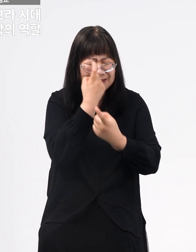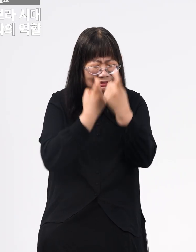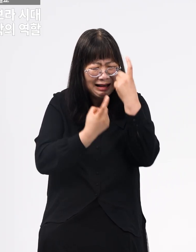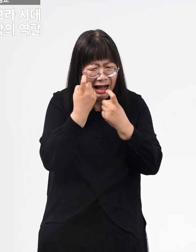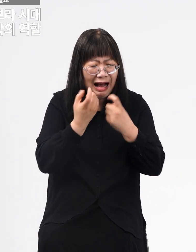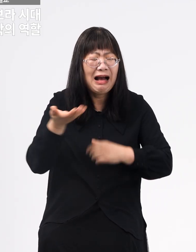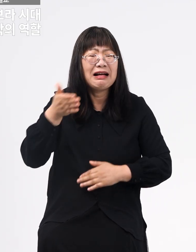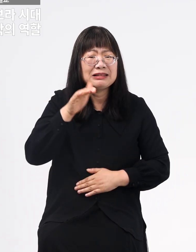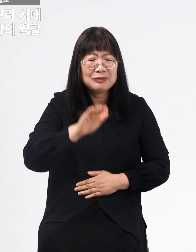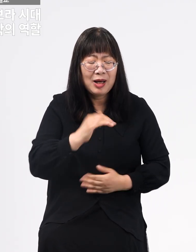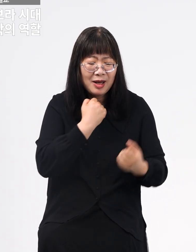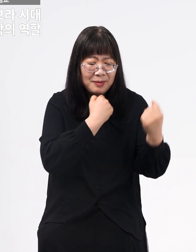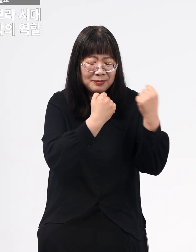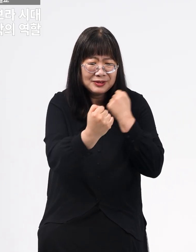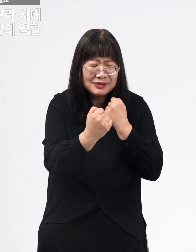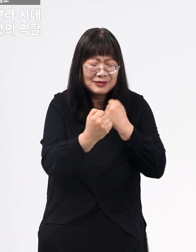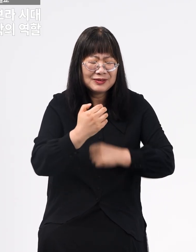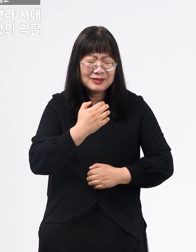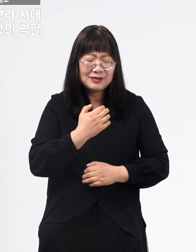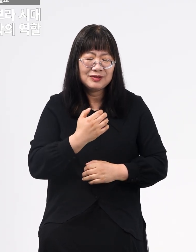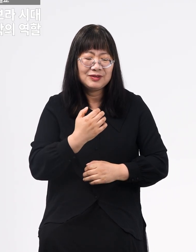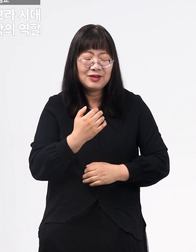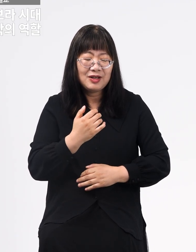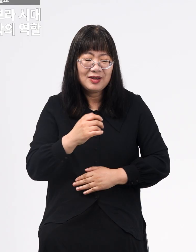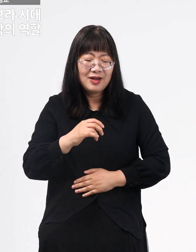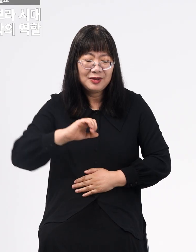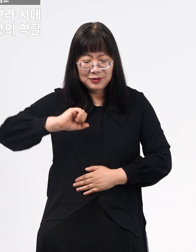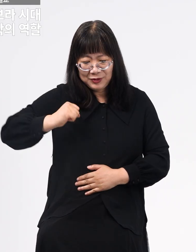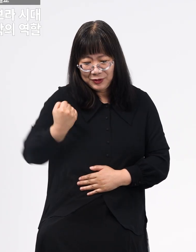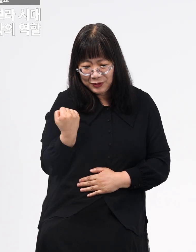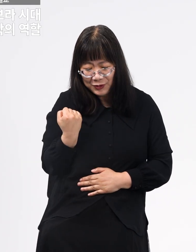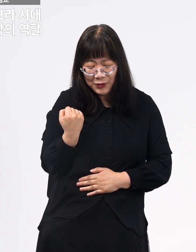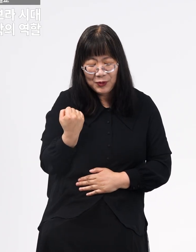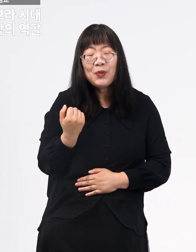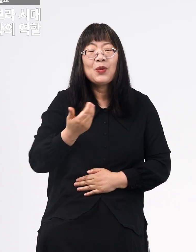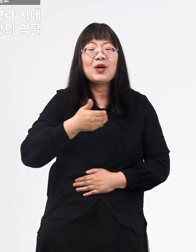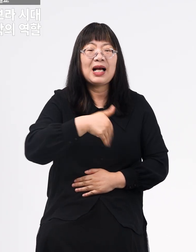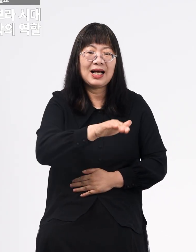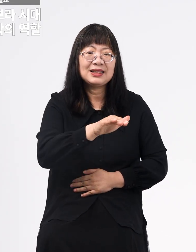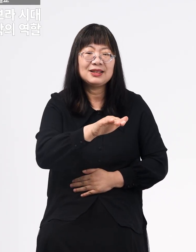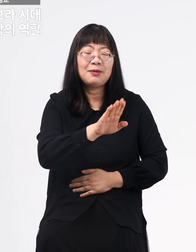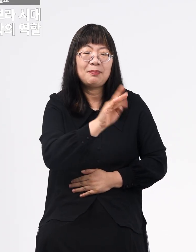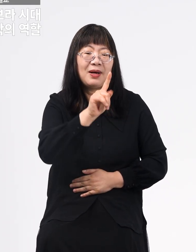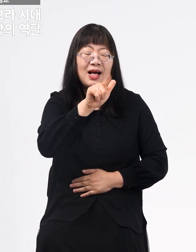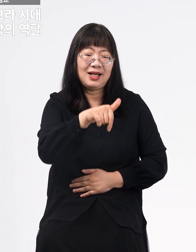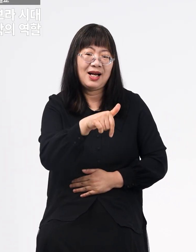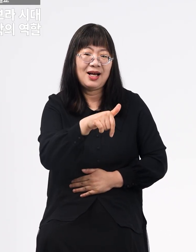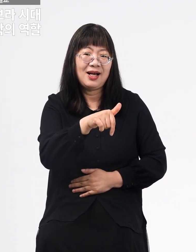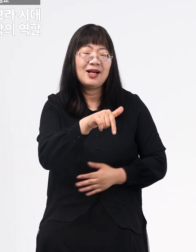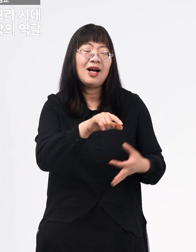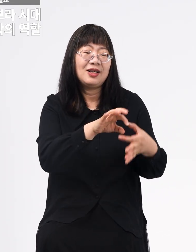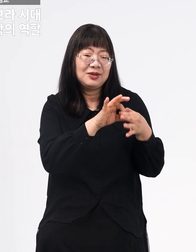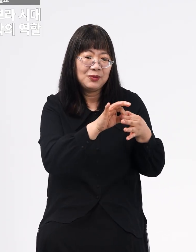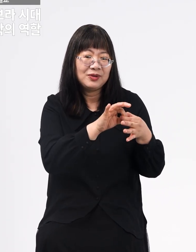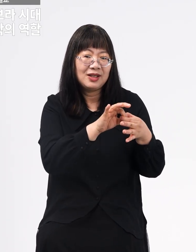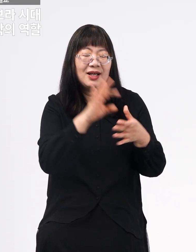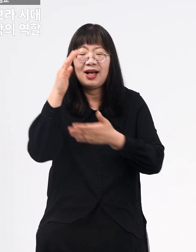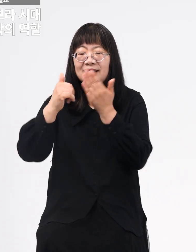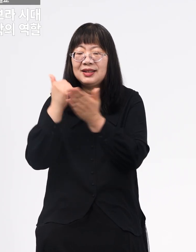죽상이 돼가지고 근심 걱정 가득한 채 가는 거예요. 그걸 믿음이라고